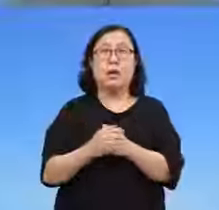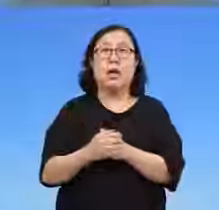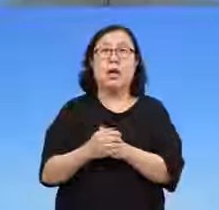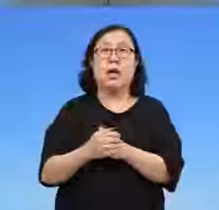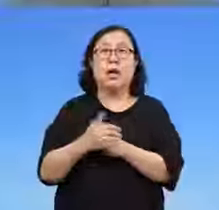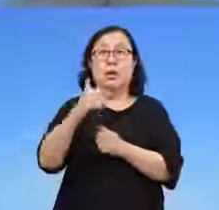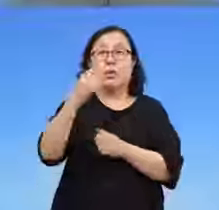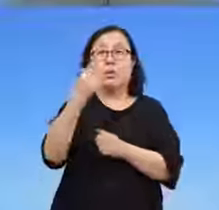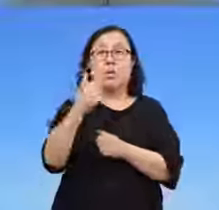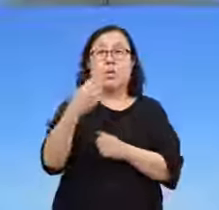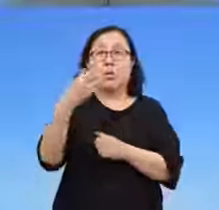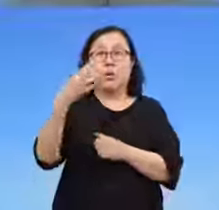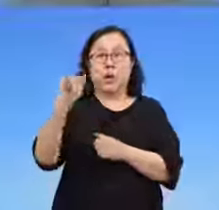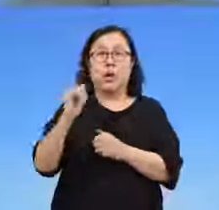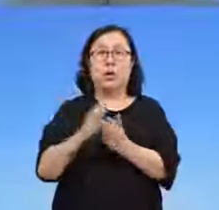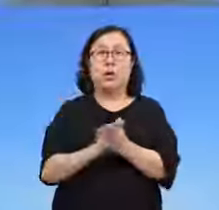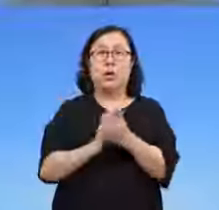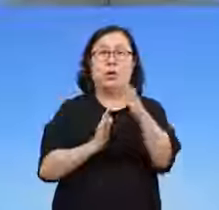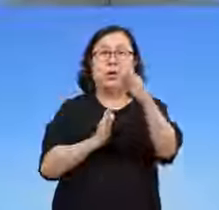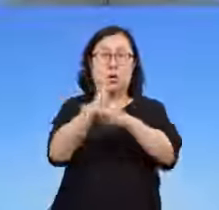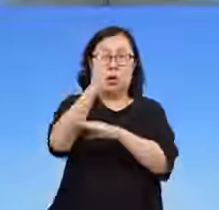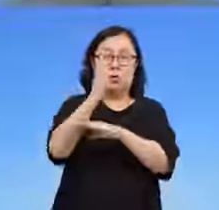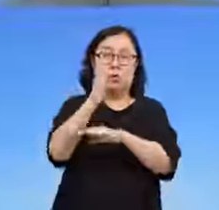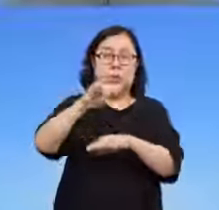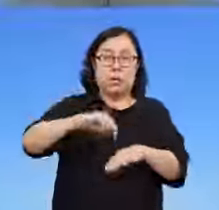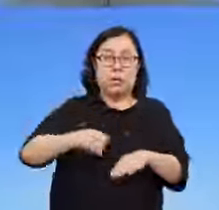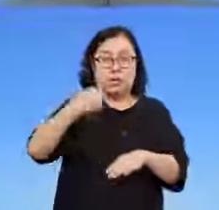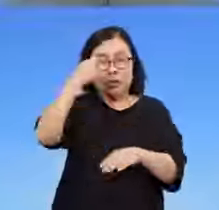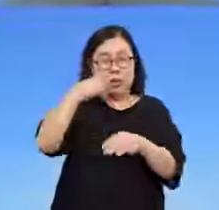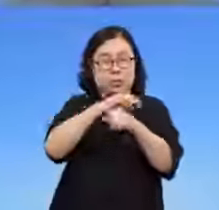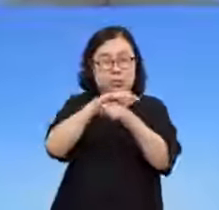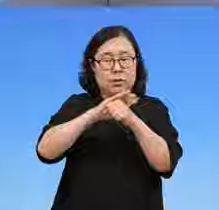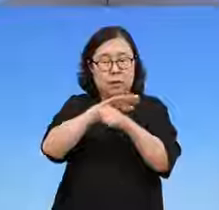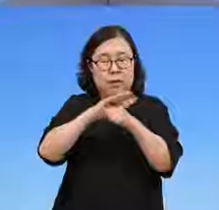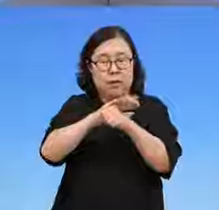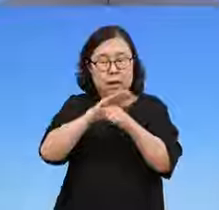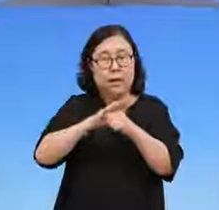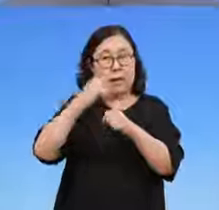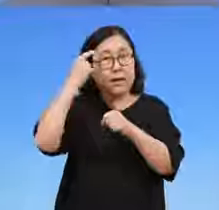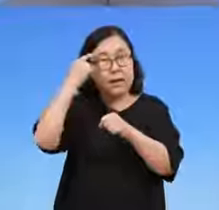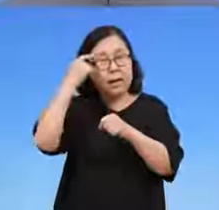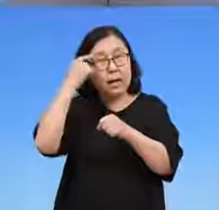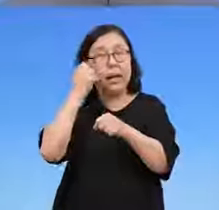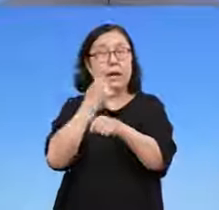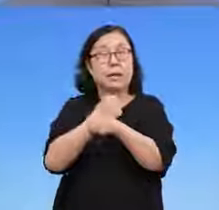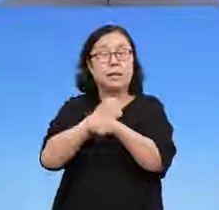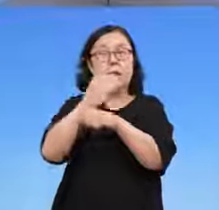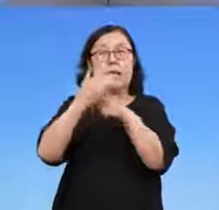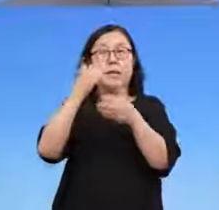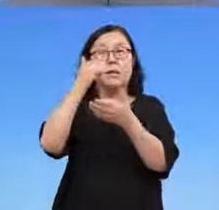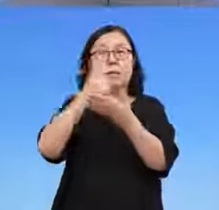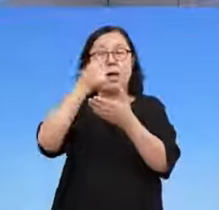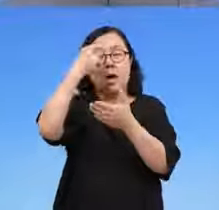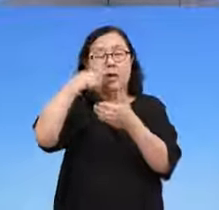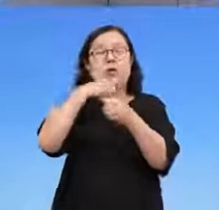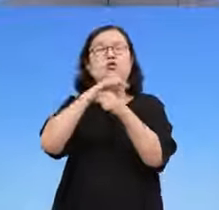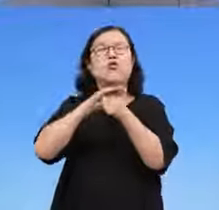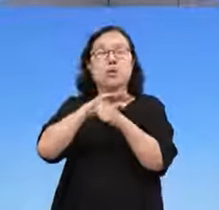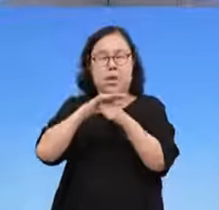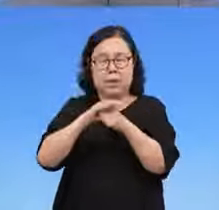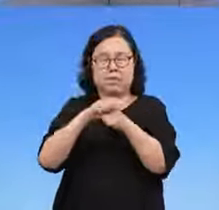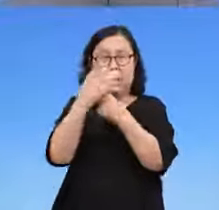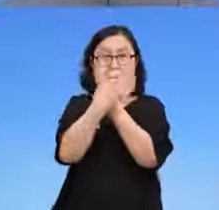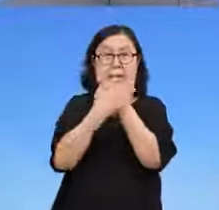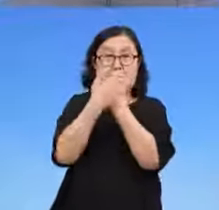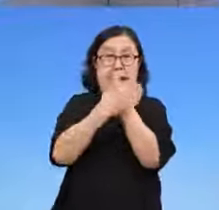뭡니까? 그 논리를 뛰어넘으시는, 자기를 불쌍하게 보신 하나님의 긍휼하심의 혜택을 입었기 때문에